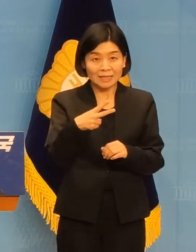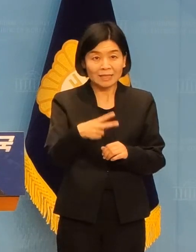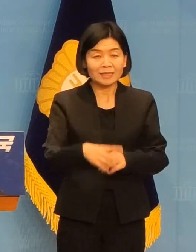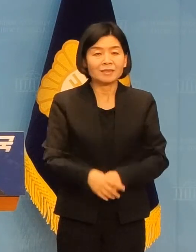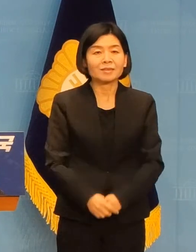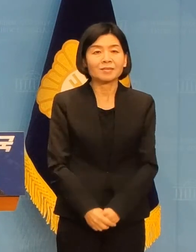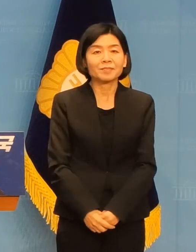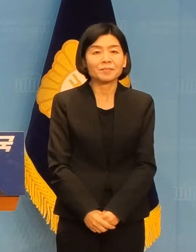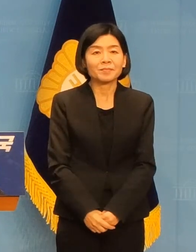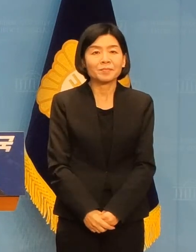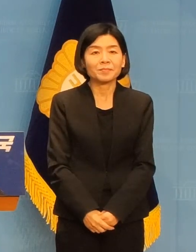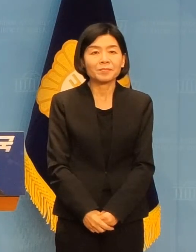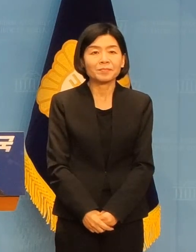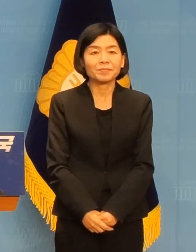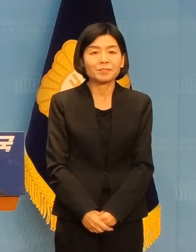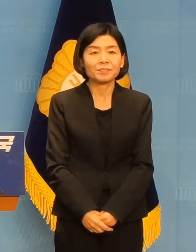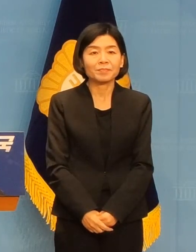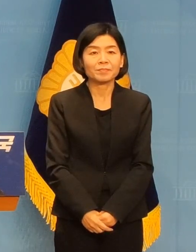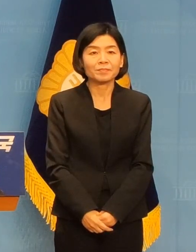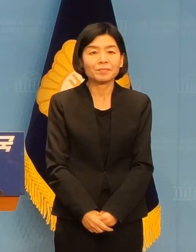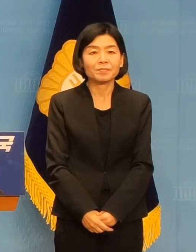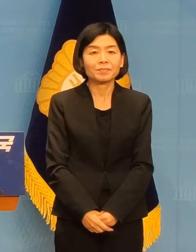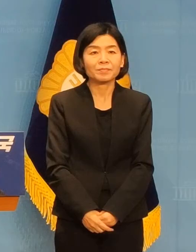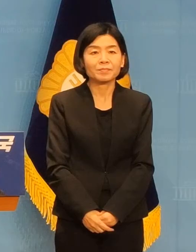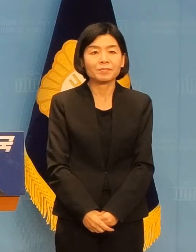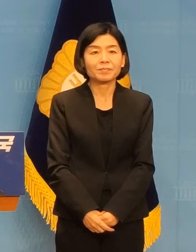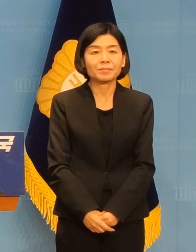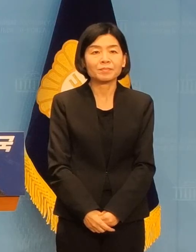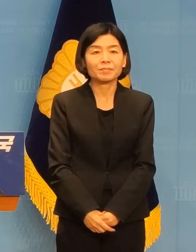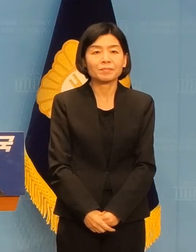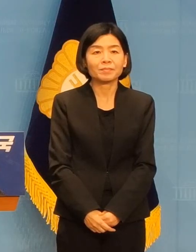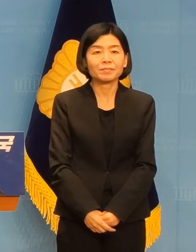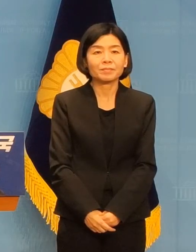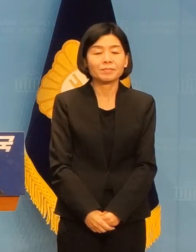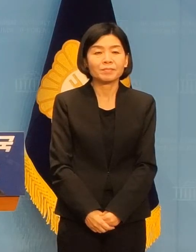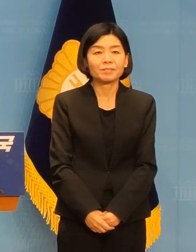되겠습니까? 한 번 더 하겠습니다.